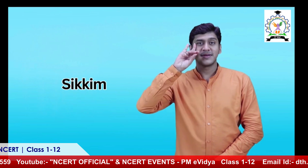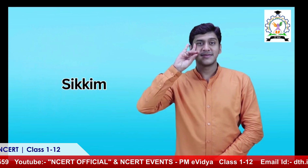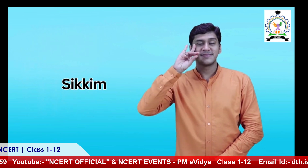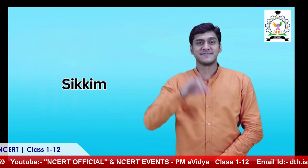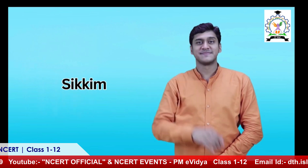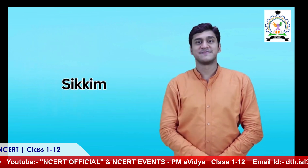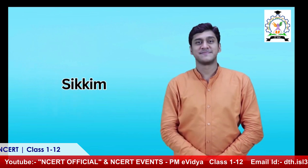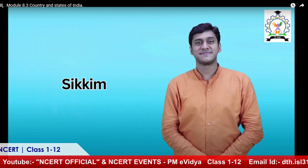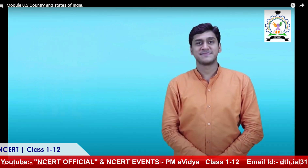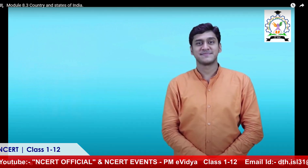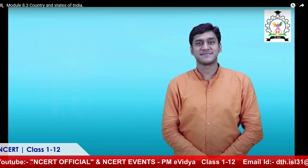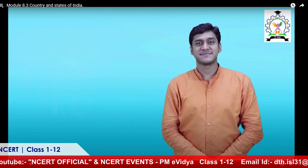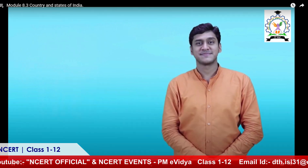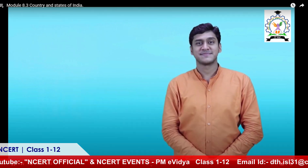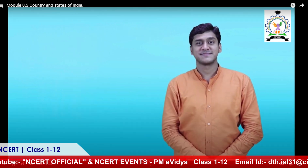सिक्किम,